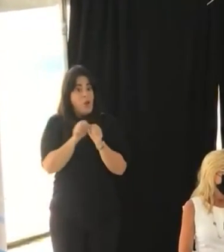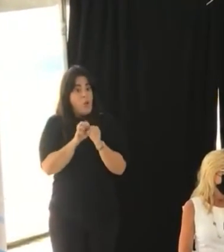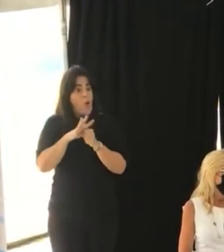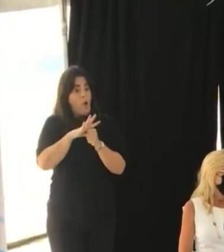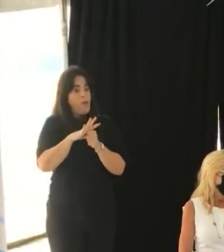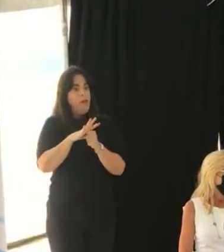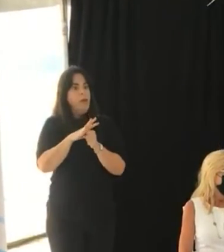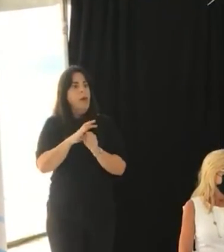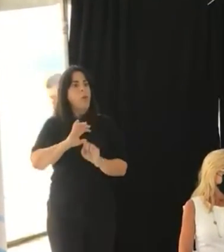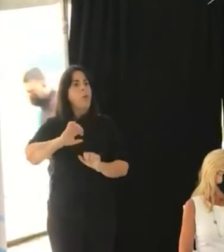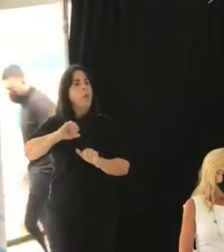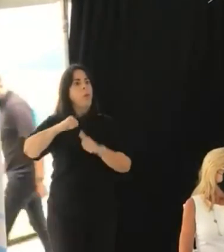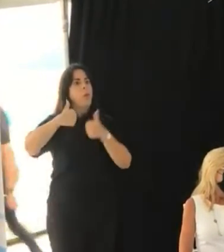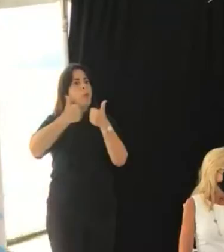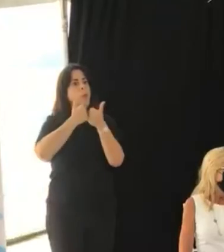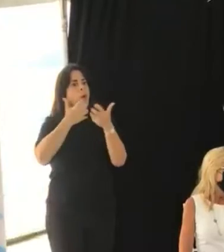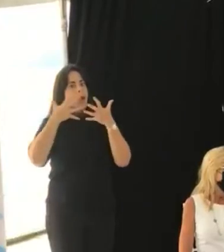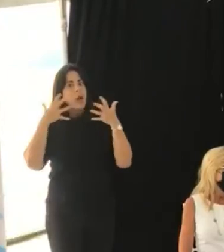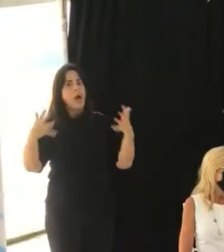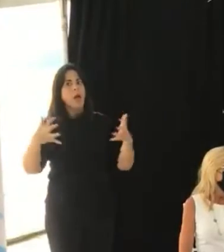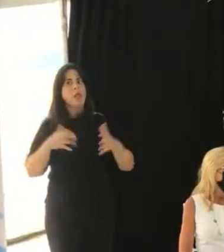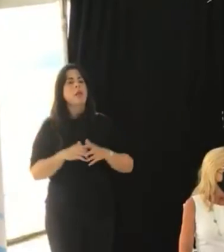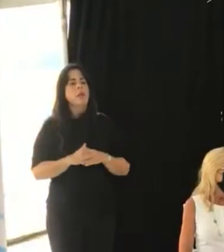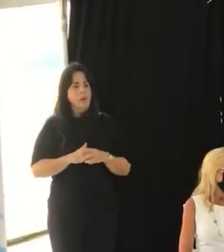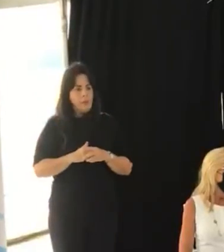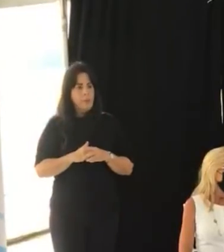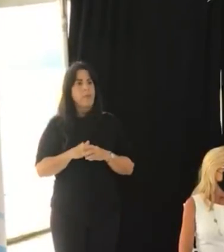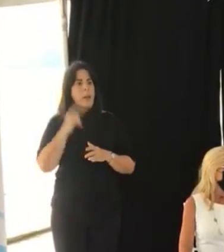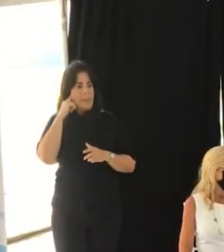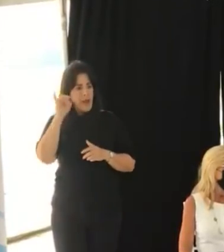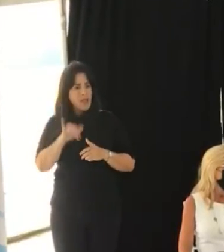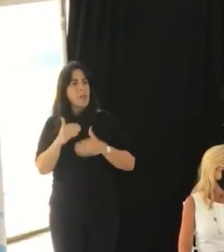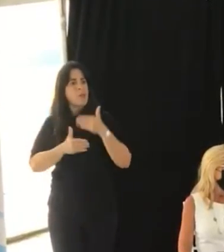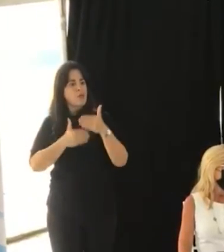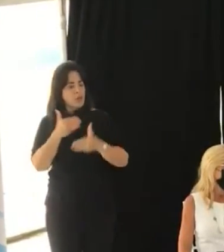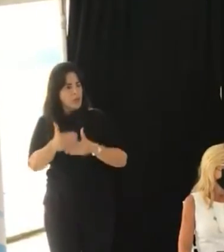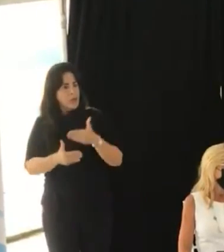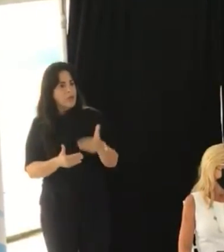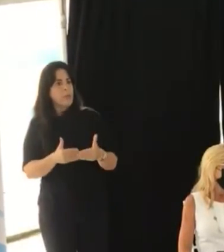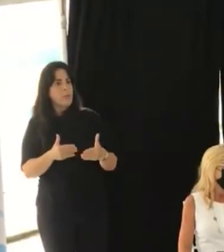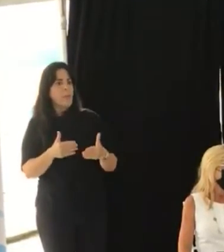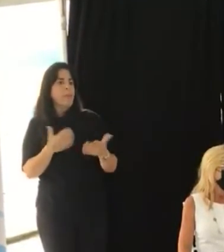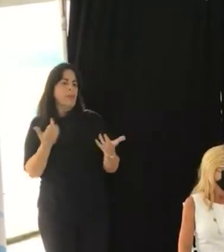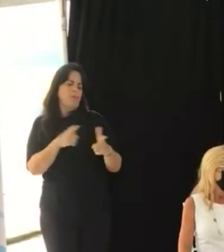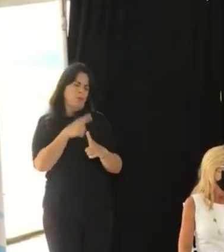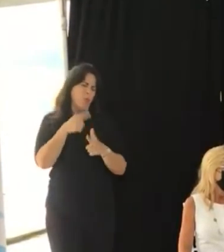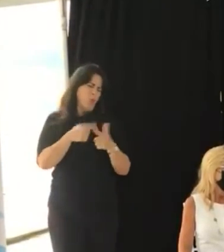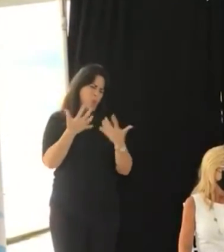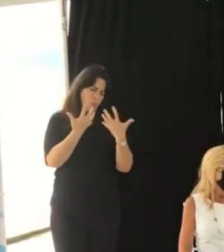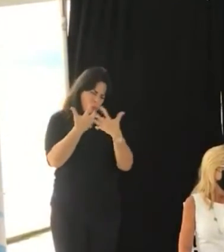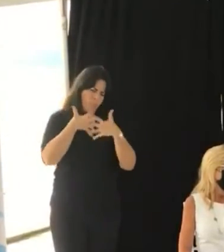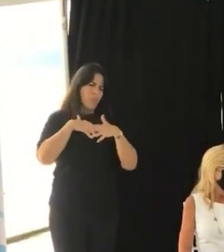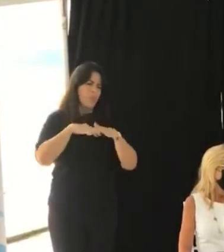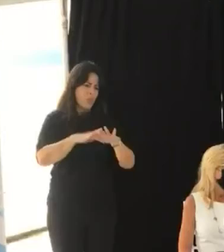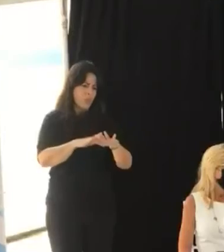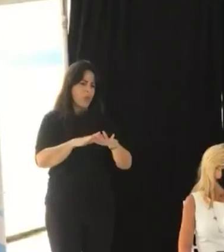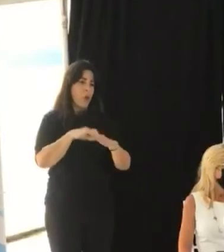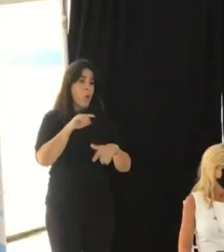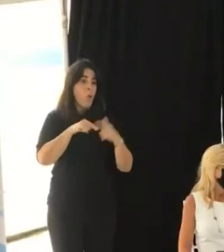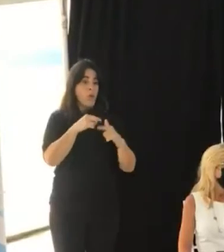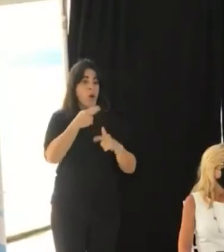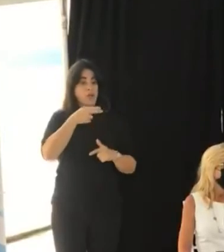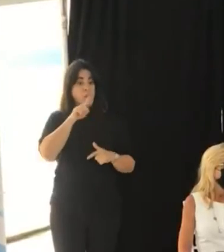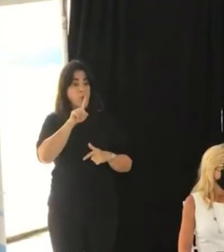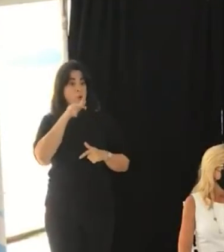es un reto bien grande para este proceso, y entonces todo va engranando. Cuando vino H1N1,